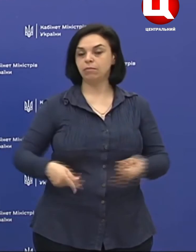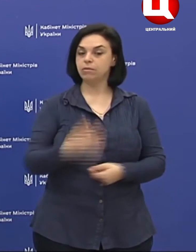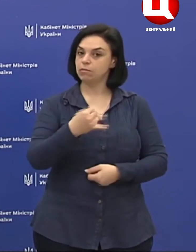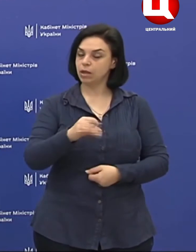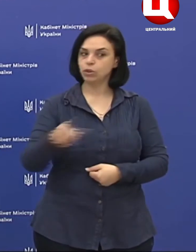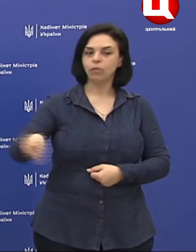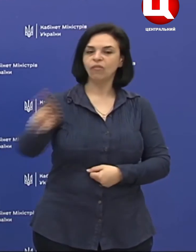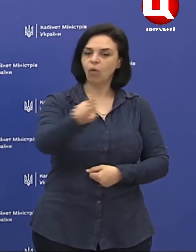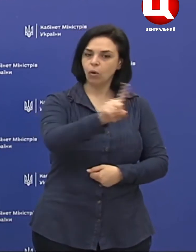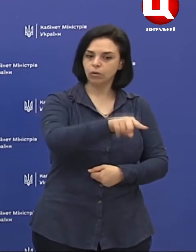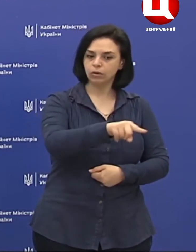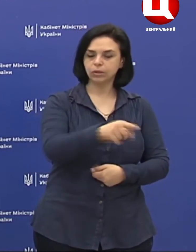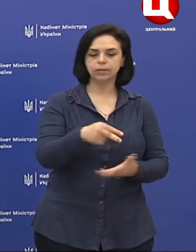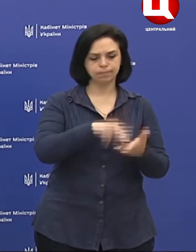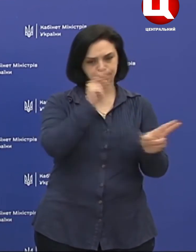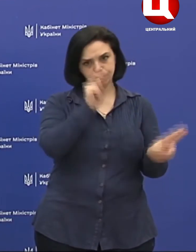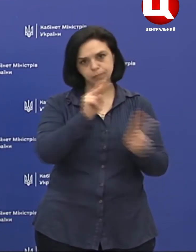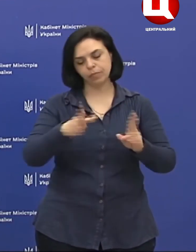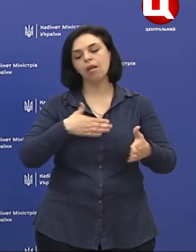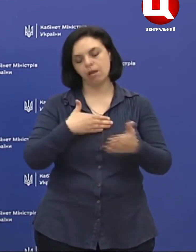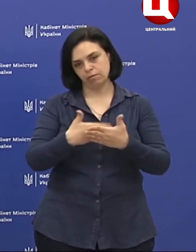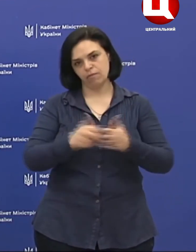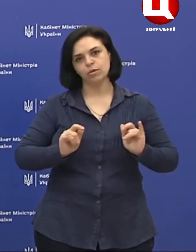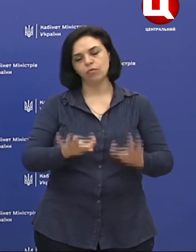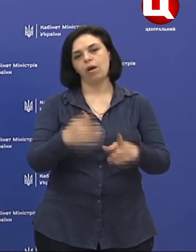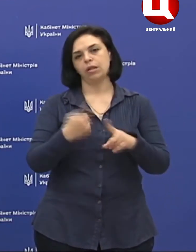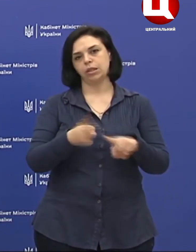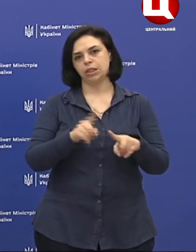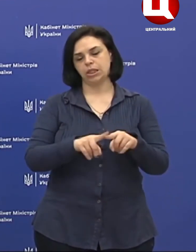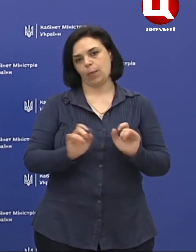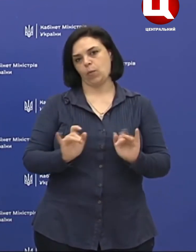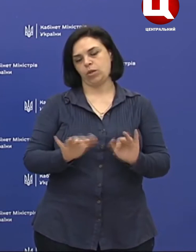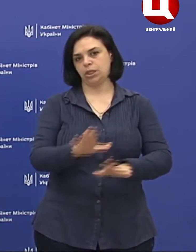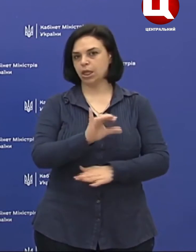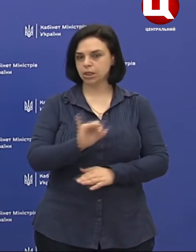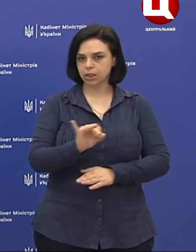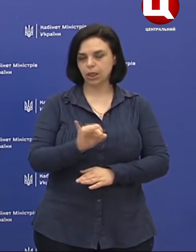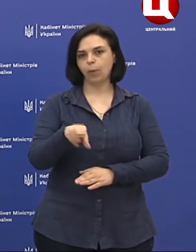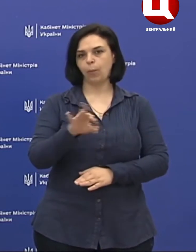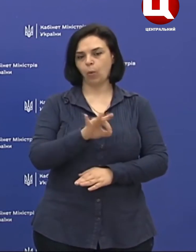адміністрацій, щоб вони поставили на контроль і активізували цей процес